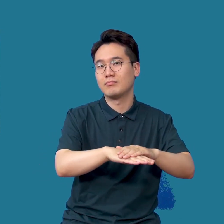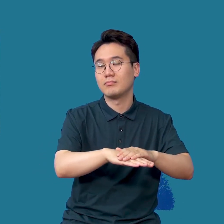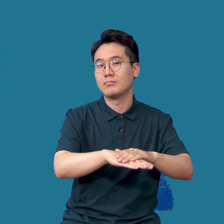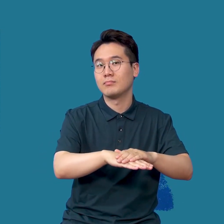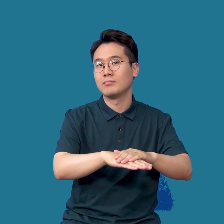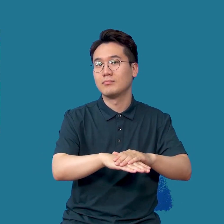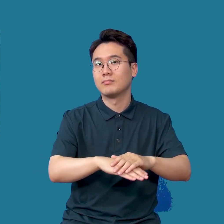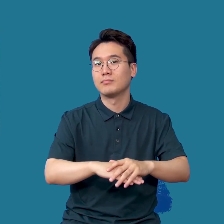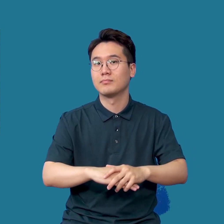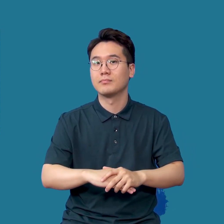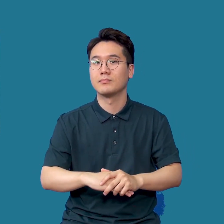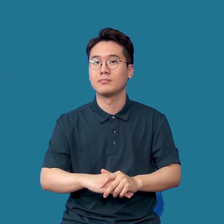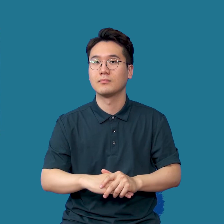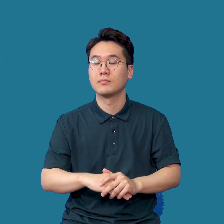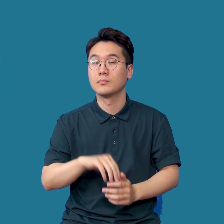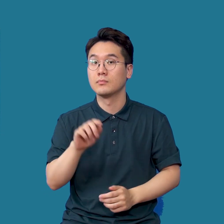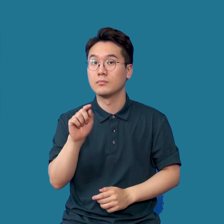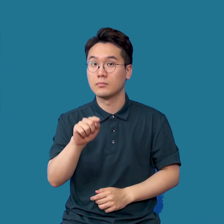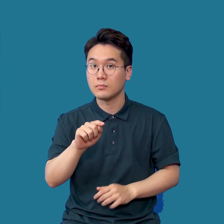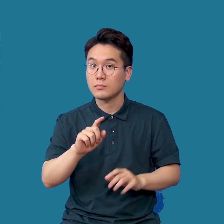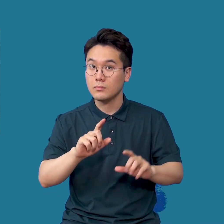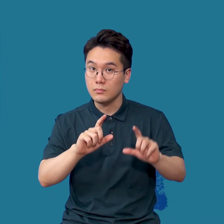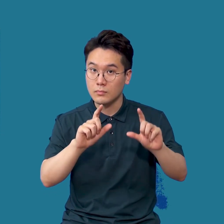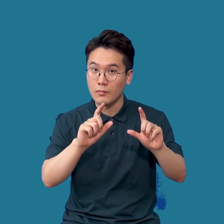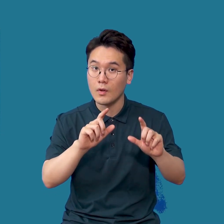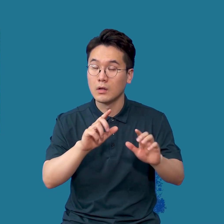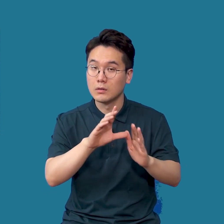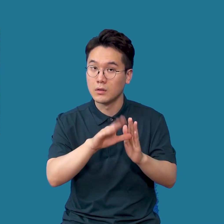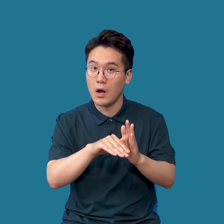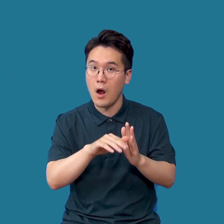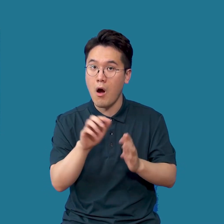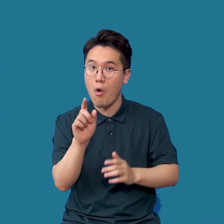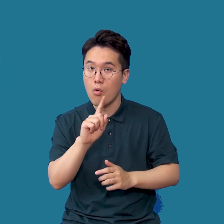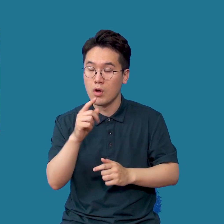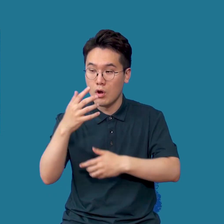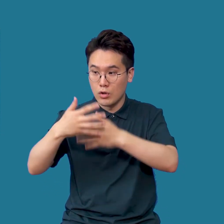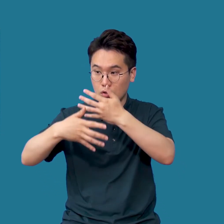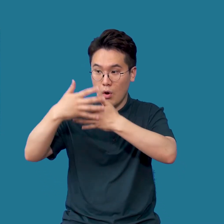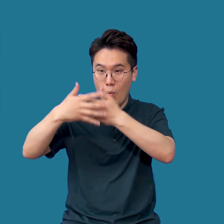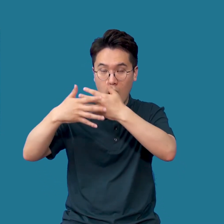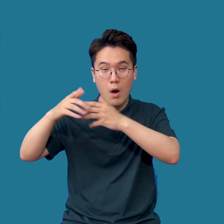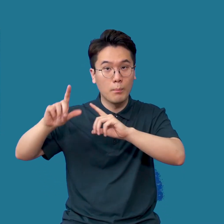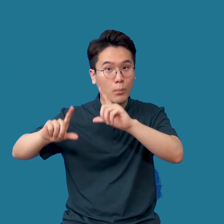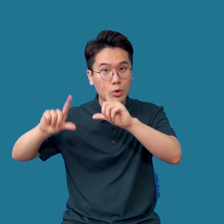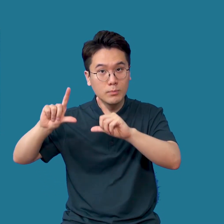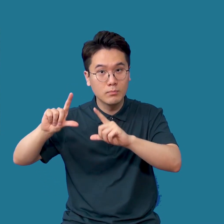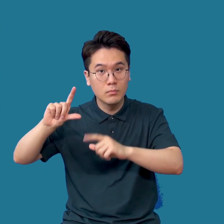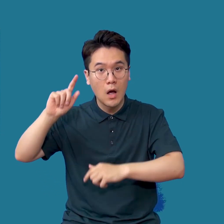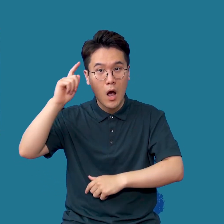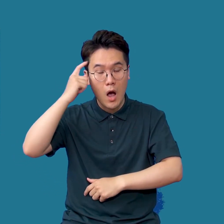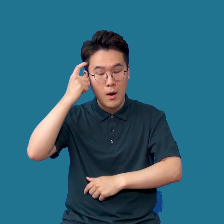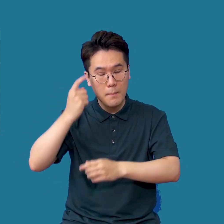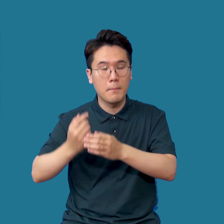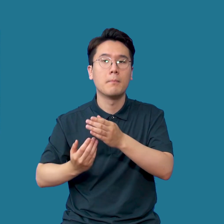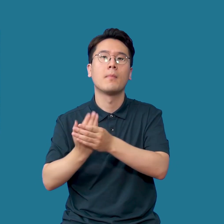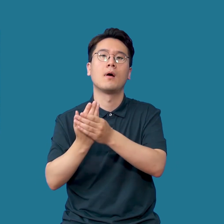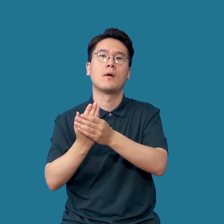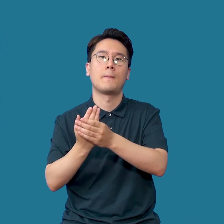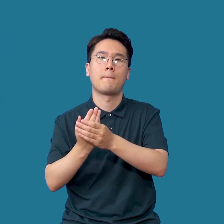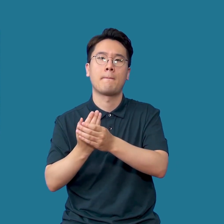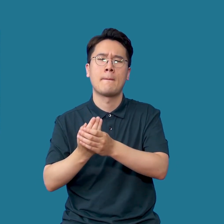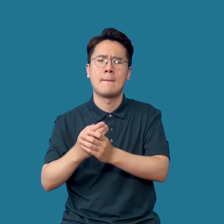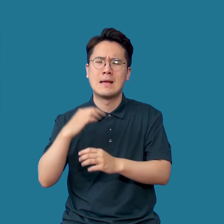순간에 얼마 전에 보았던 영화의 한 장면이 불현듯이 탁 떠올랐습니다. 상처를 입고 화가 잔뜩 난